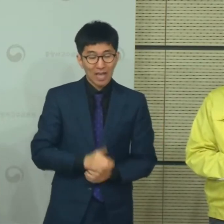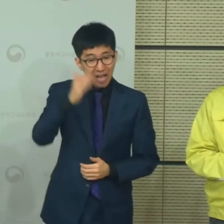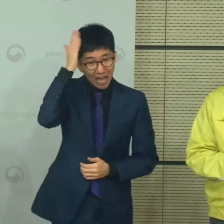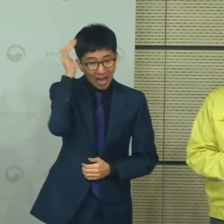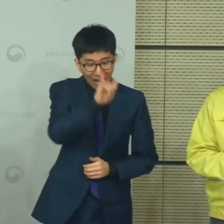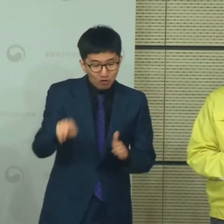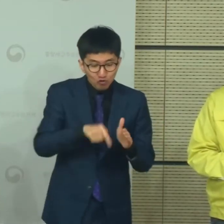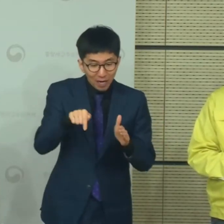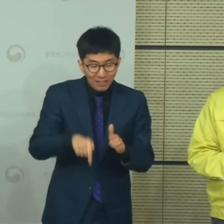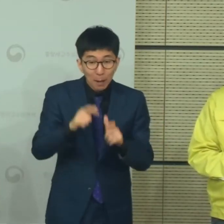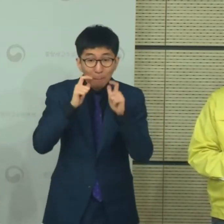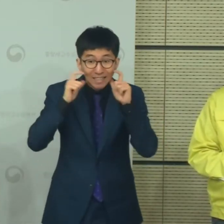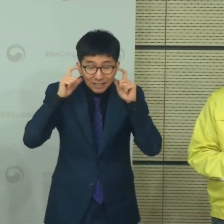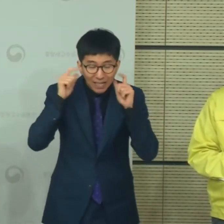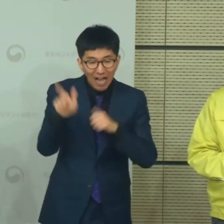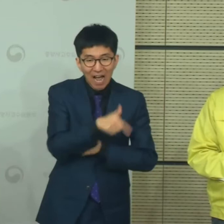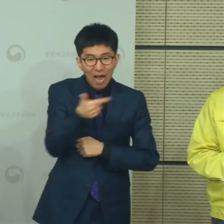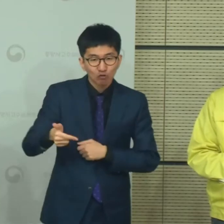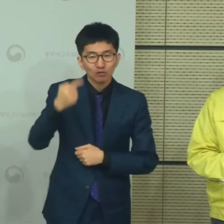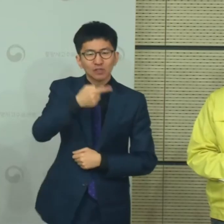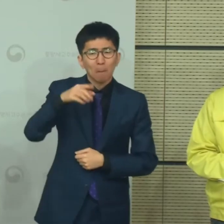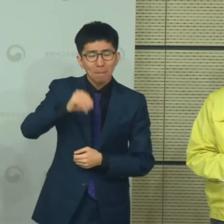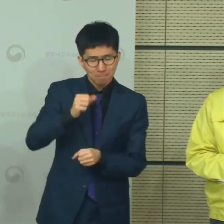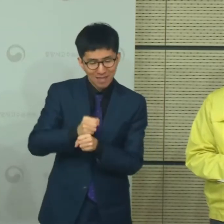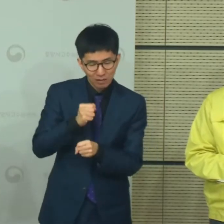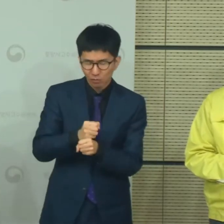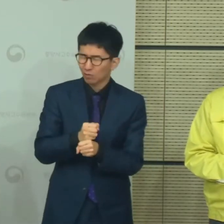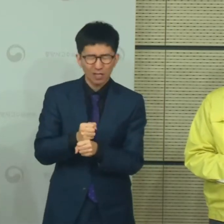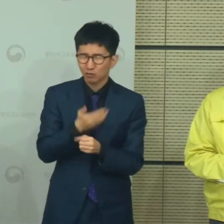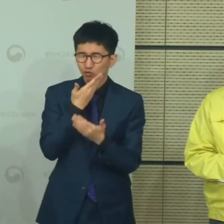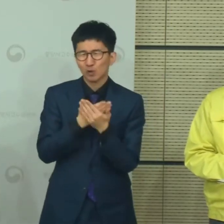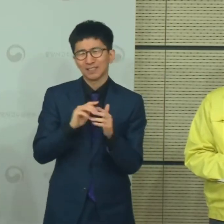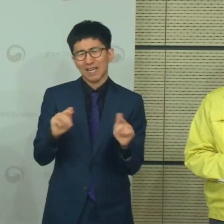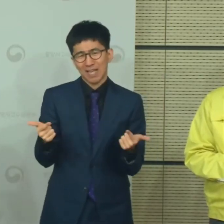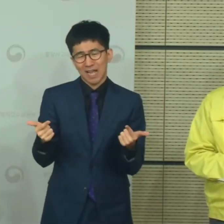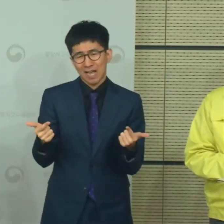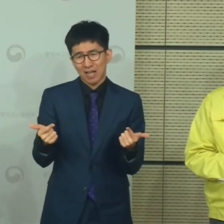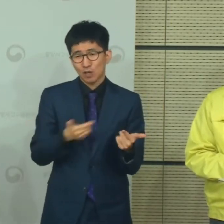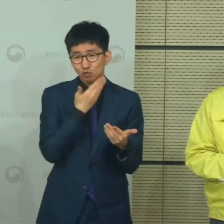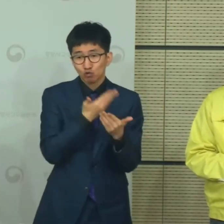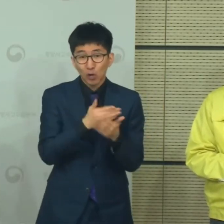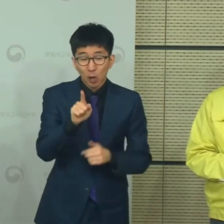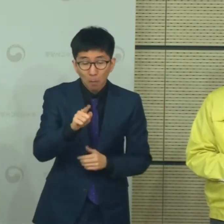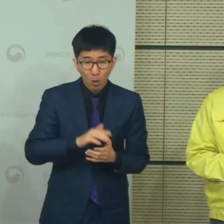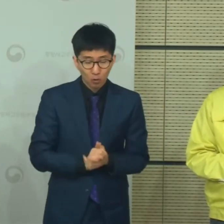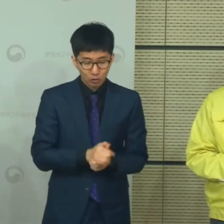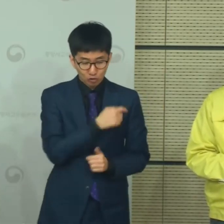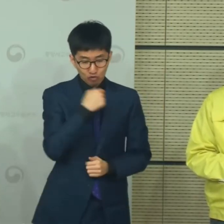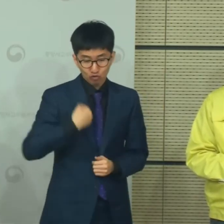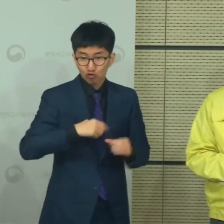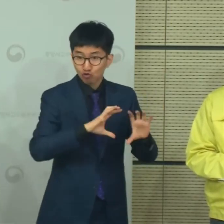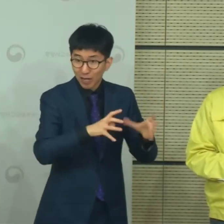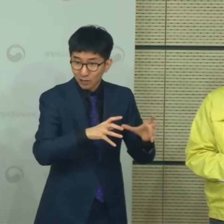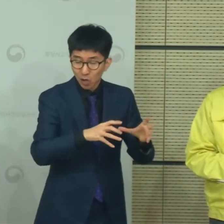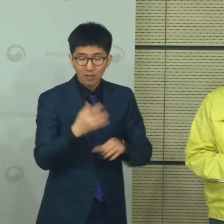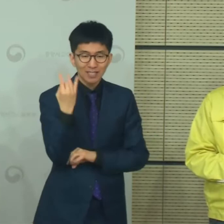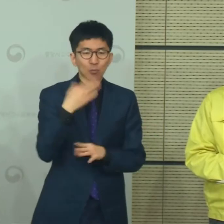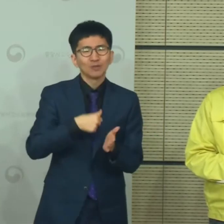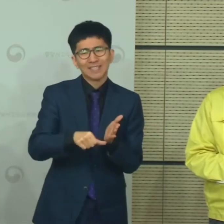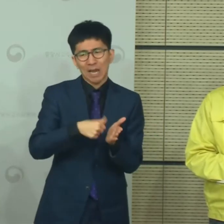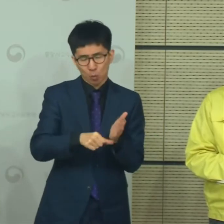국내 생산량 1,000만 개 확대가 지금 중요한 게 아니라 일각에서는 중국에서 필터 등 원재료를 수급하는 게